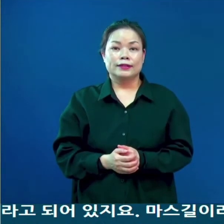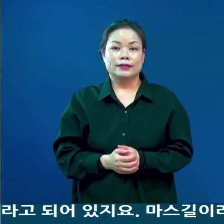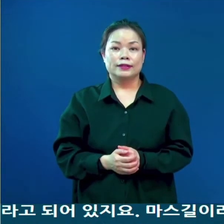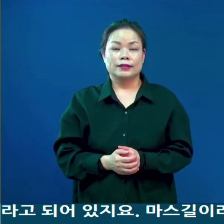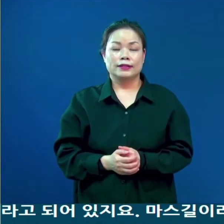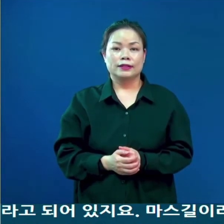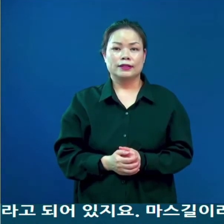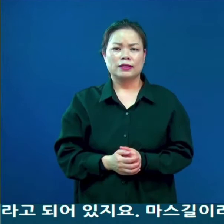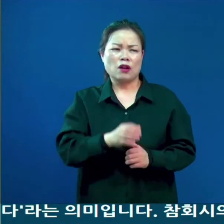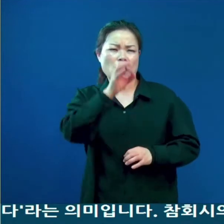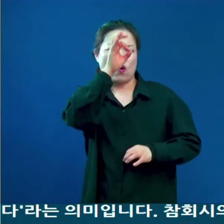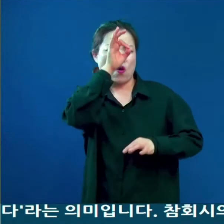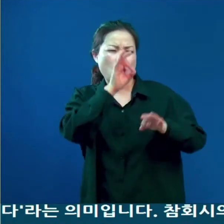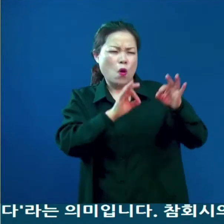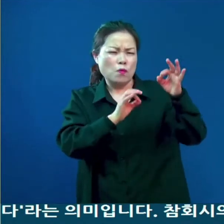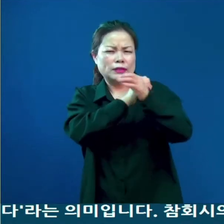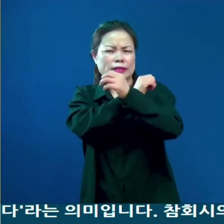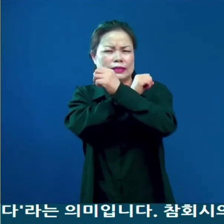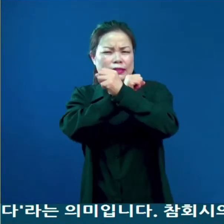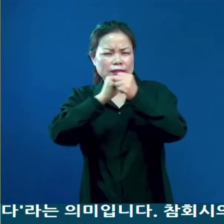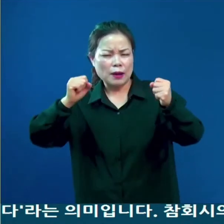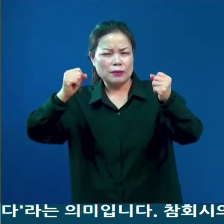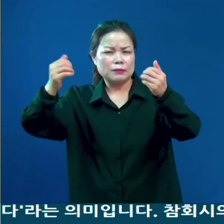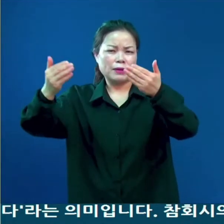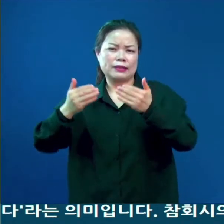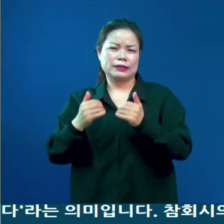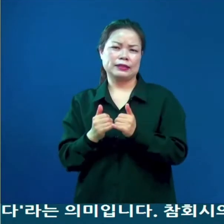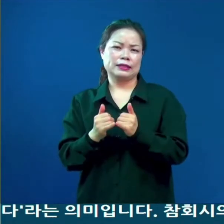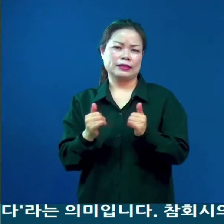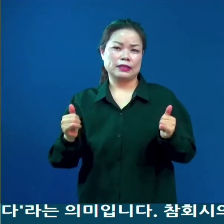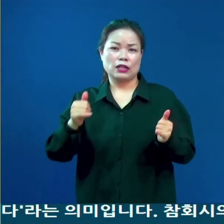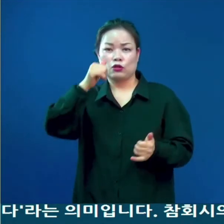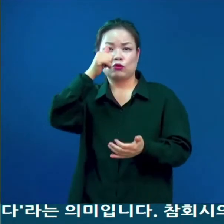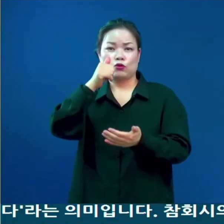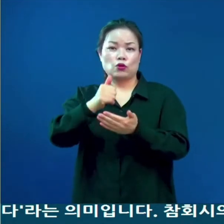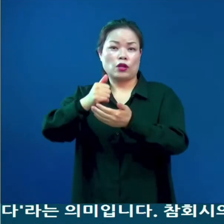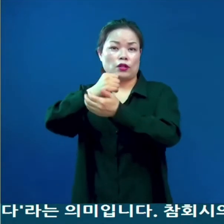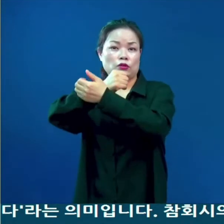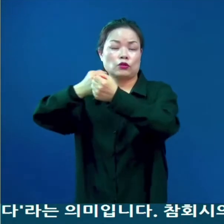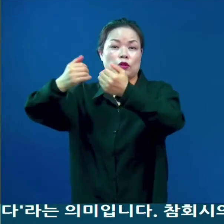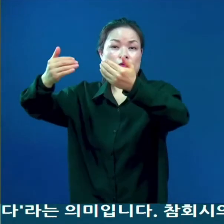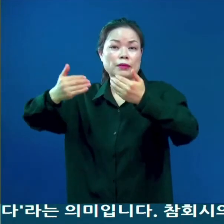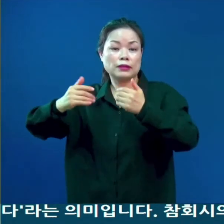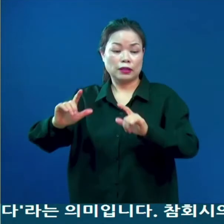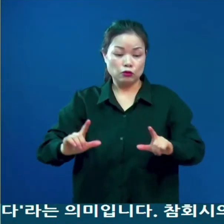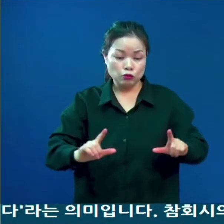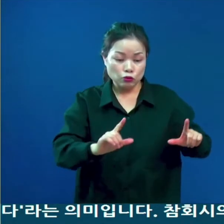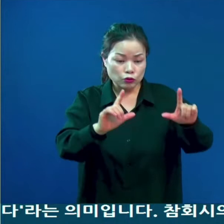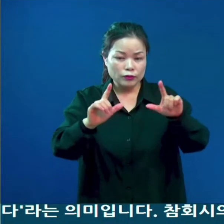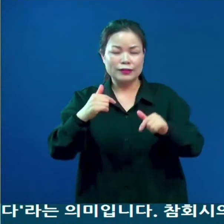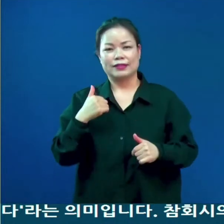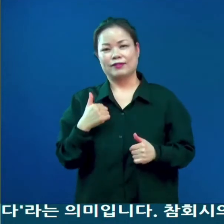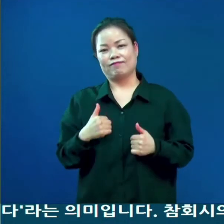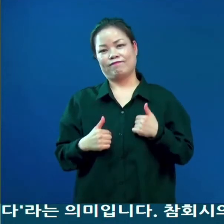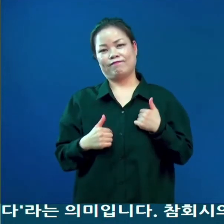곧 허물을 사함 받은 자가, 죄를 용서함 받은 자가 누리게 되는 그